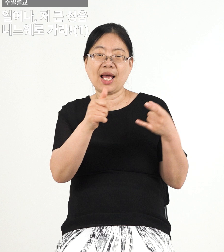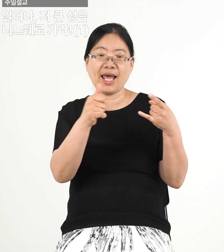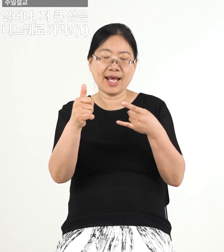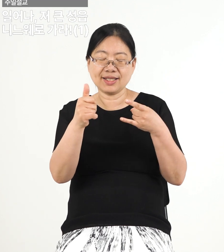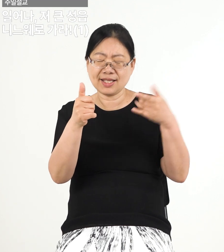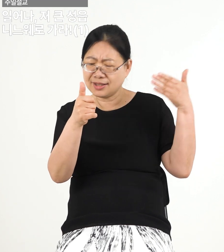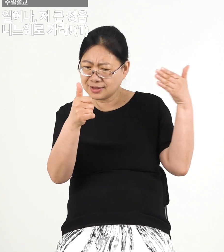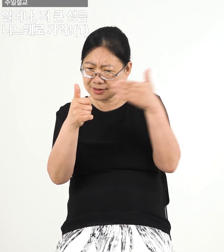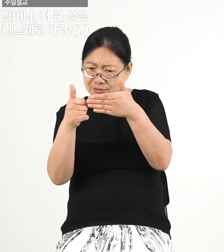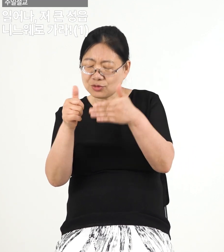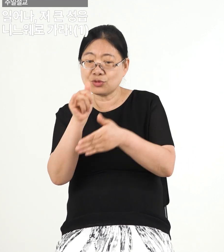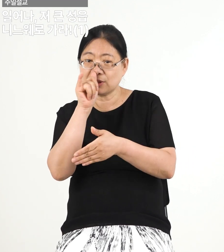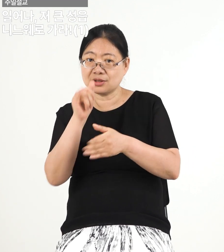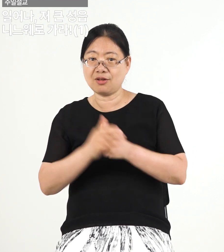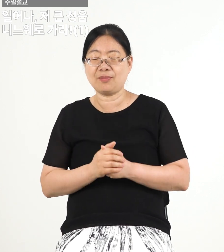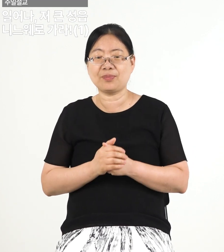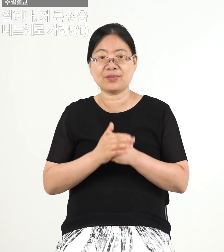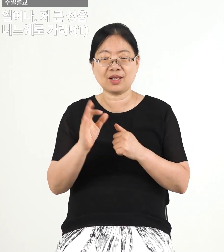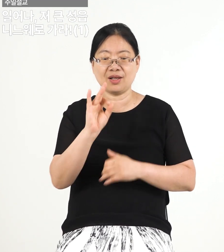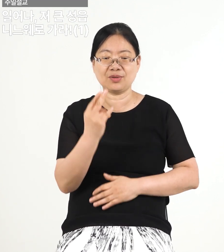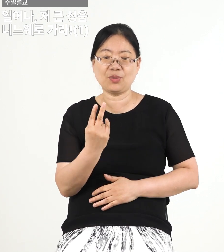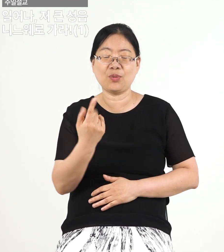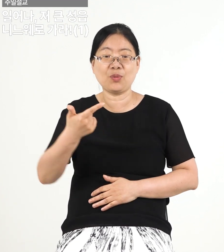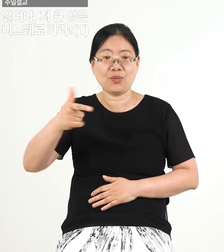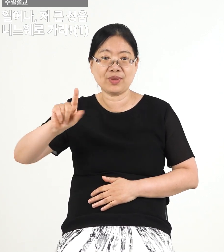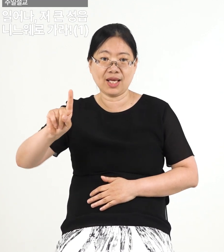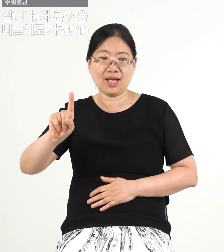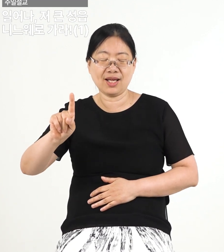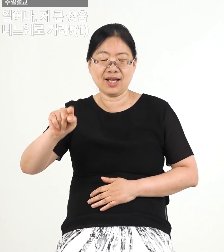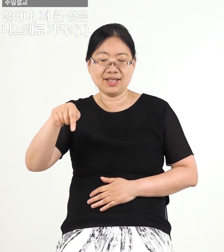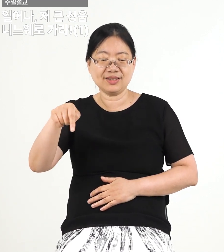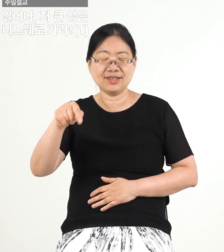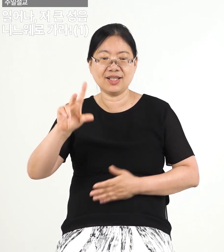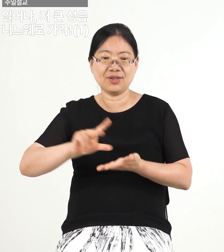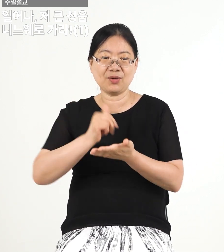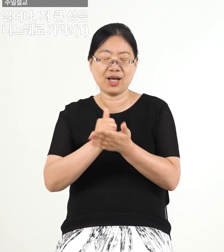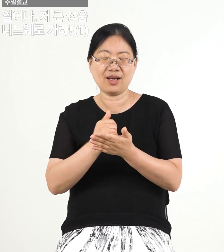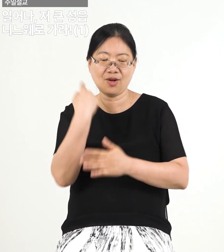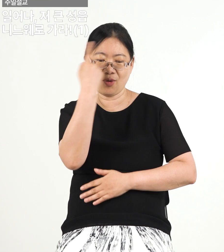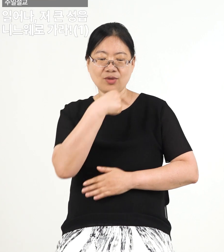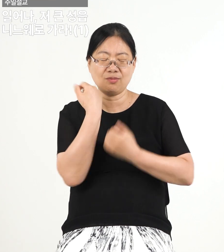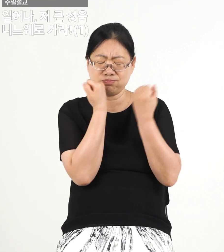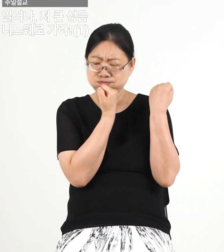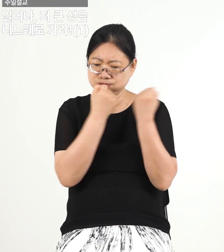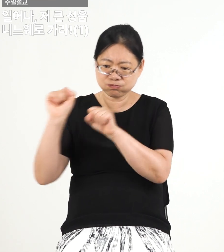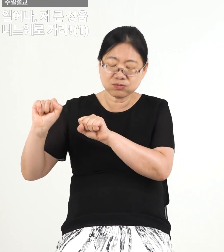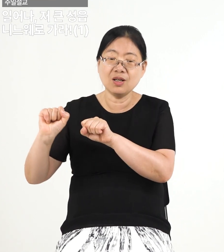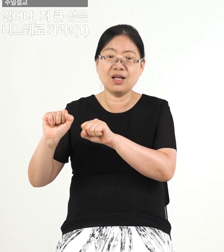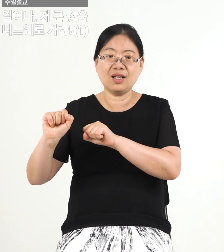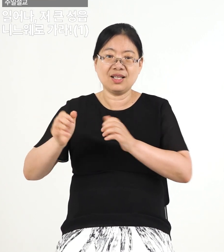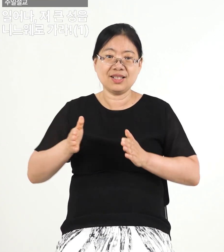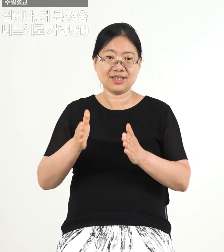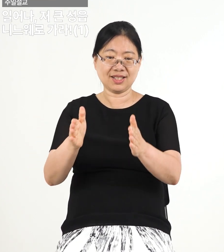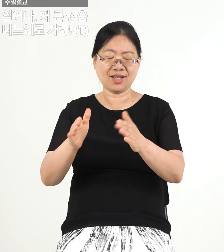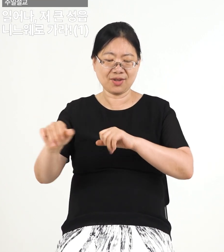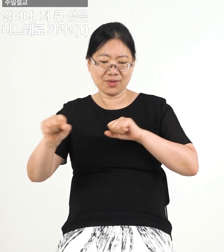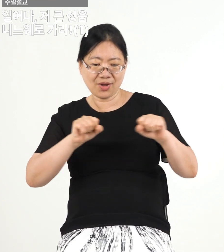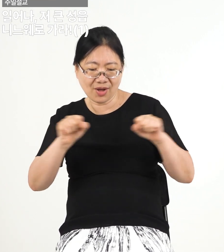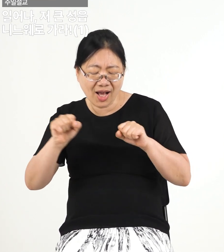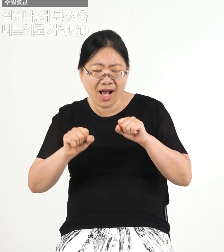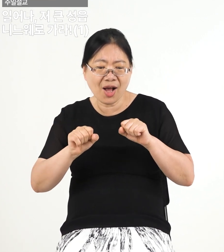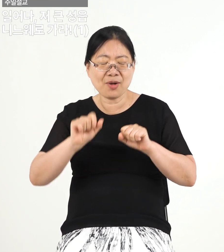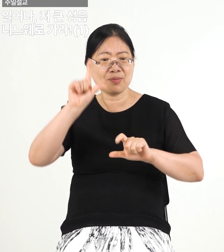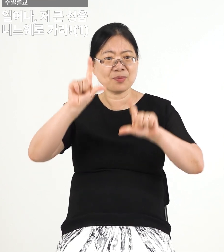요나에게. 그래서 요나의 이 여호와의 낯을 피하는 행로와 동작과